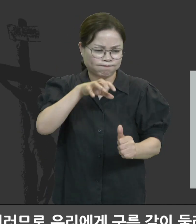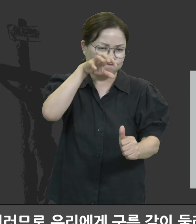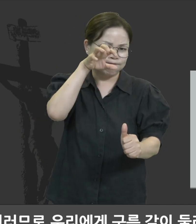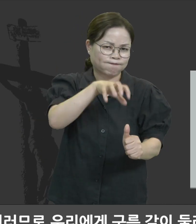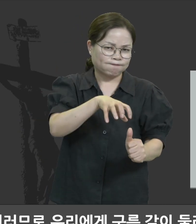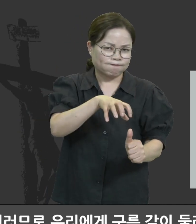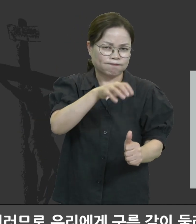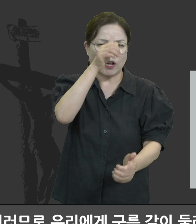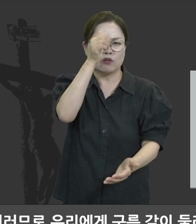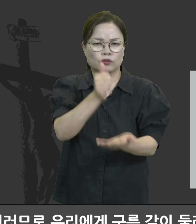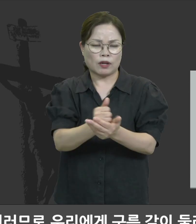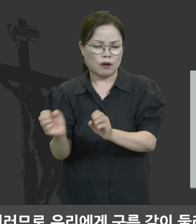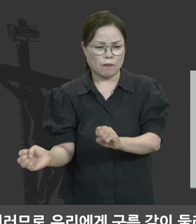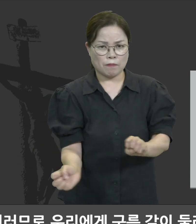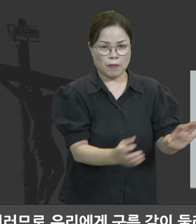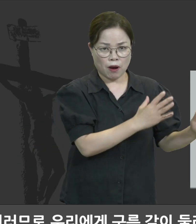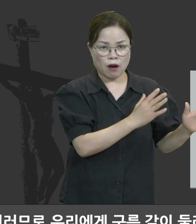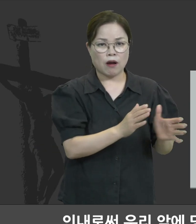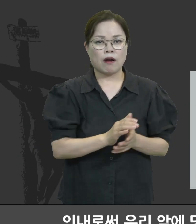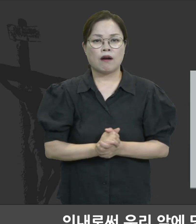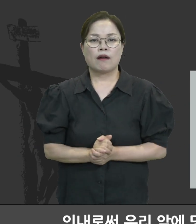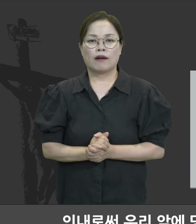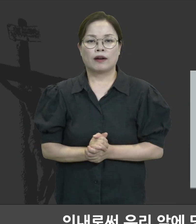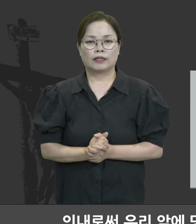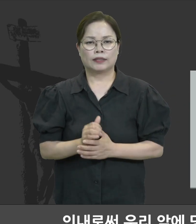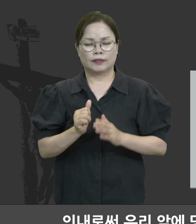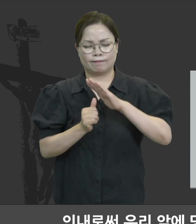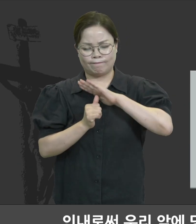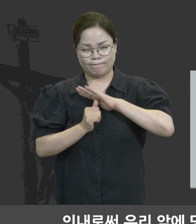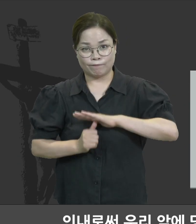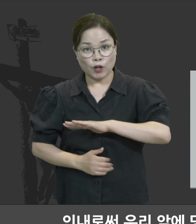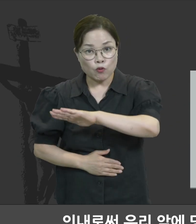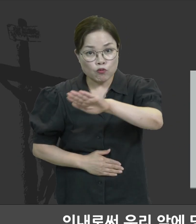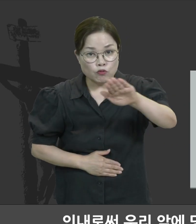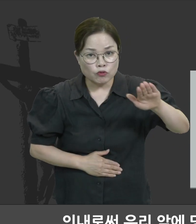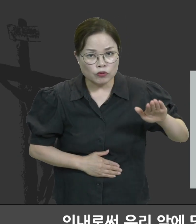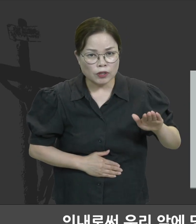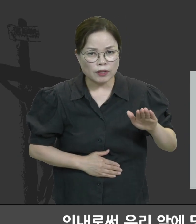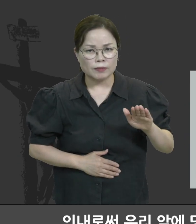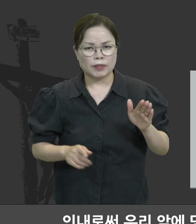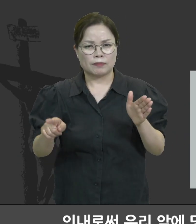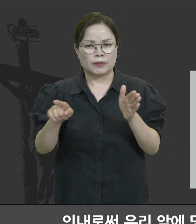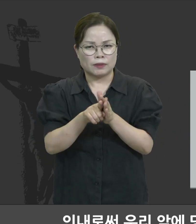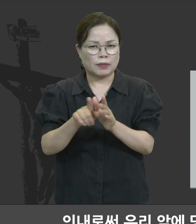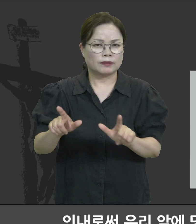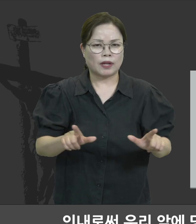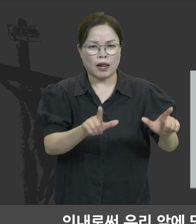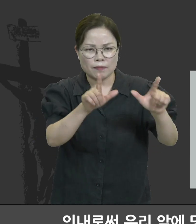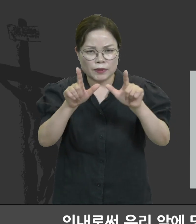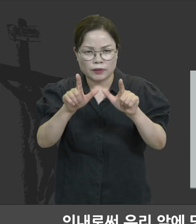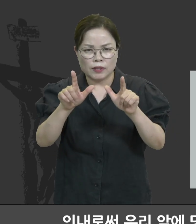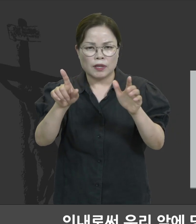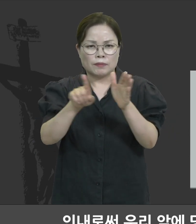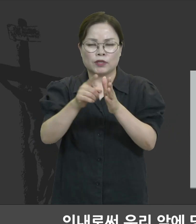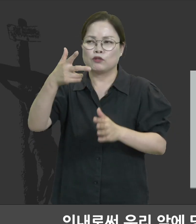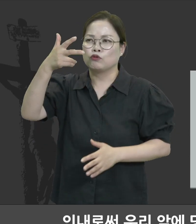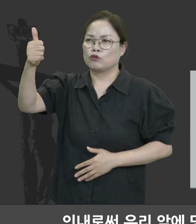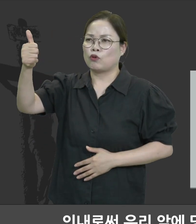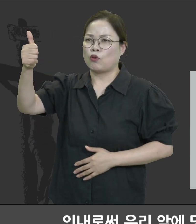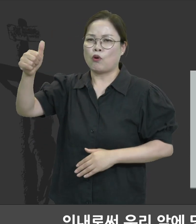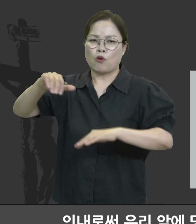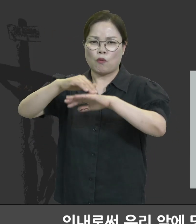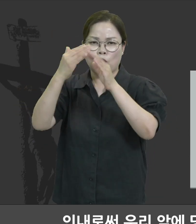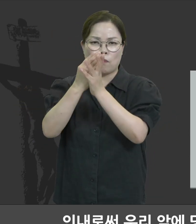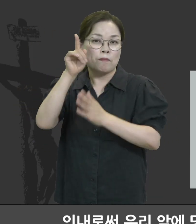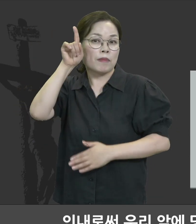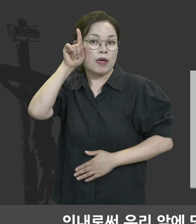죄를 벗어버리고 인내로서 우리 앞에 당한 경주를 하며 믿음의 주요 또 온전하게 하시는